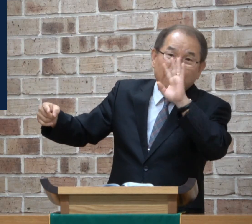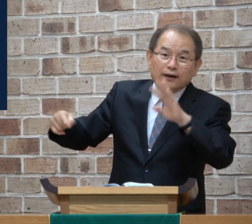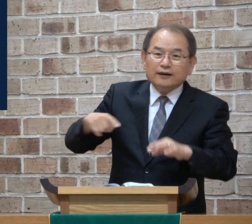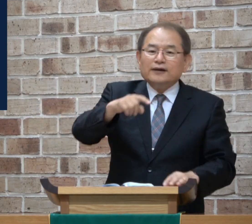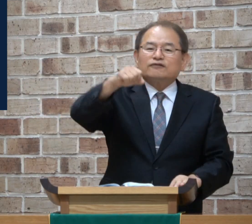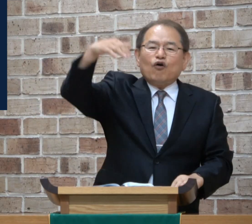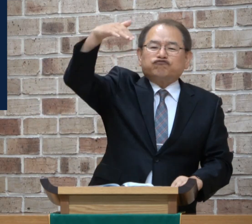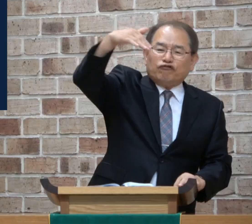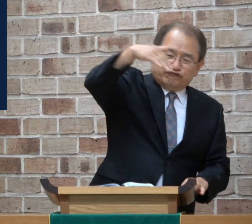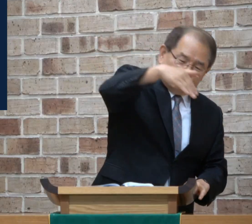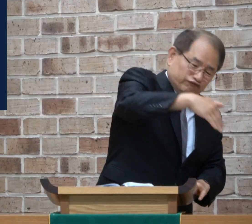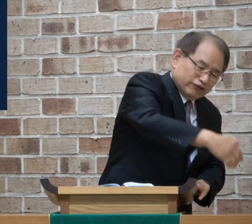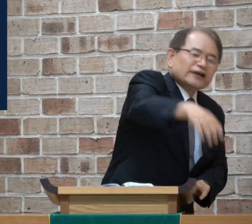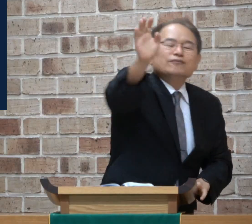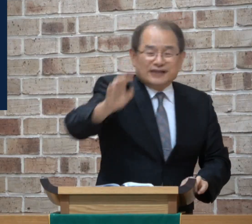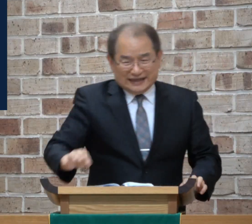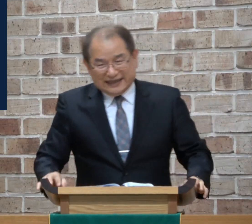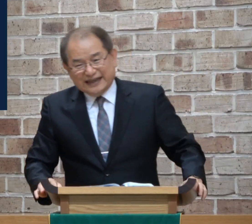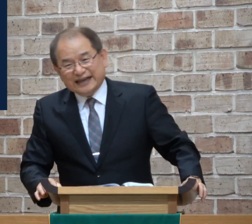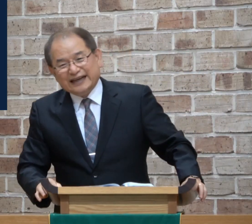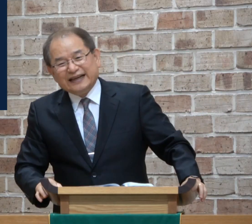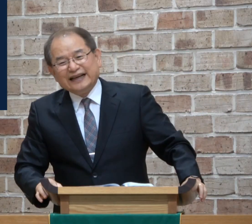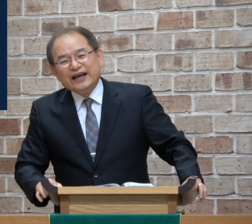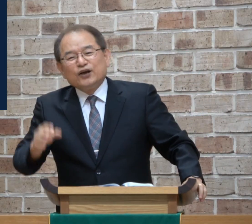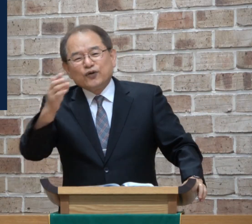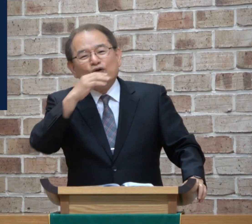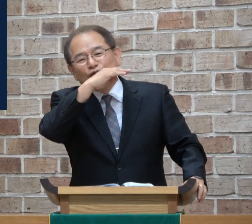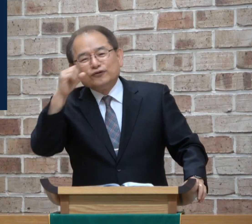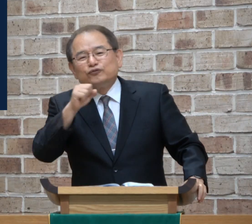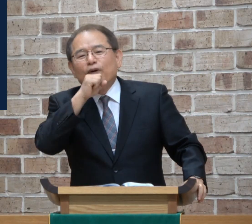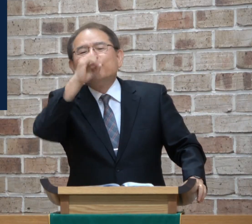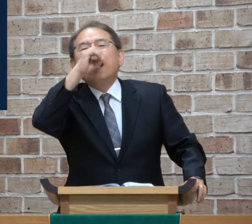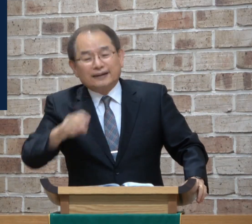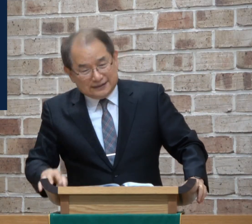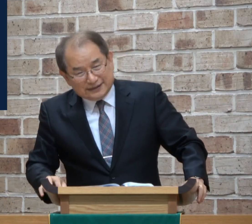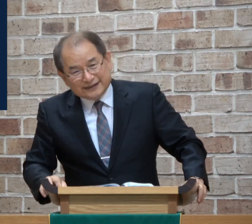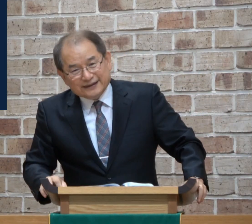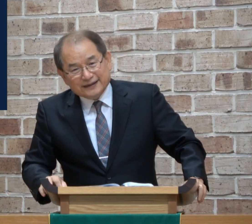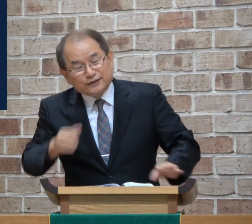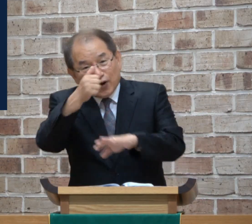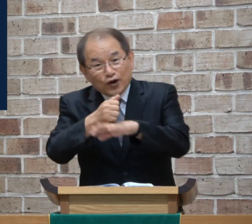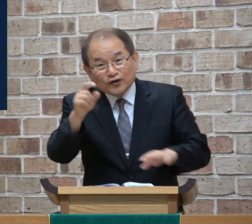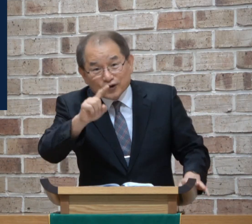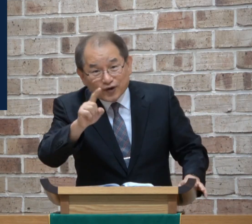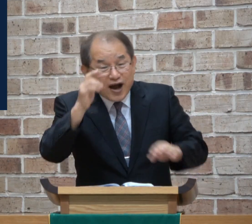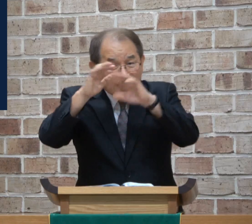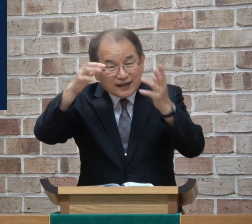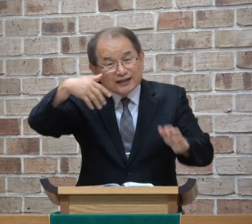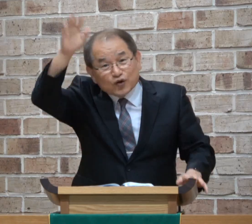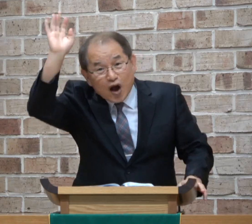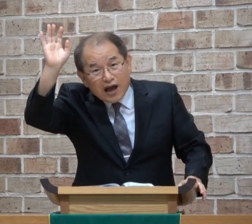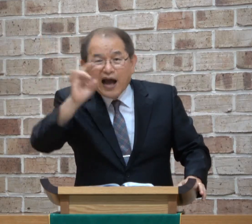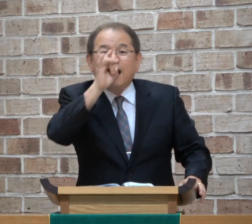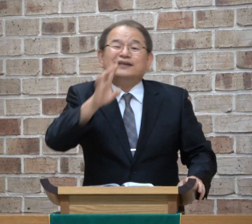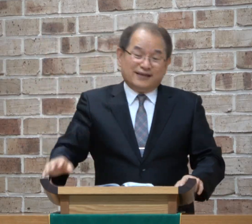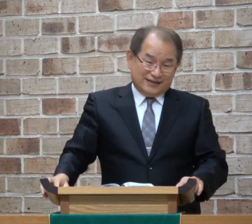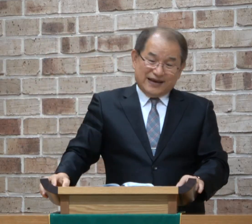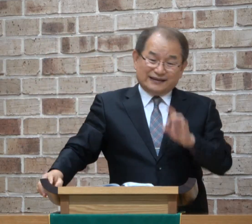이 중에 나하고는 상관이 없다라고 한다면 그것은 경건의 삶에서 뒤처지는 삶이 될 것입니다. 여러분